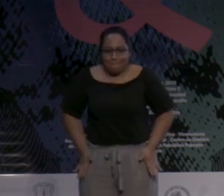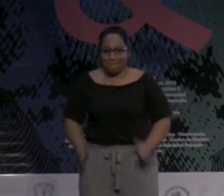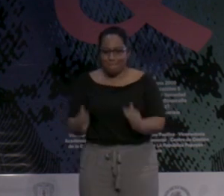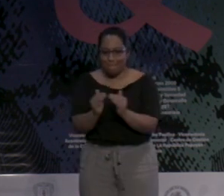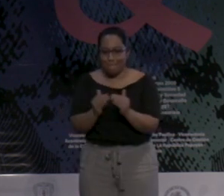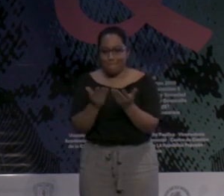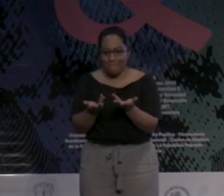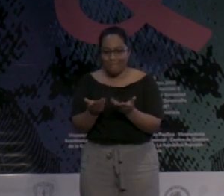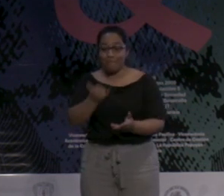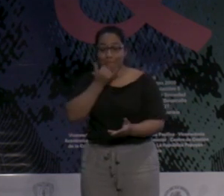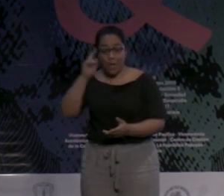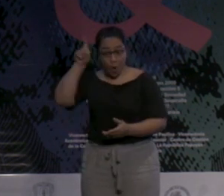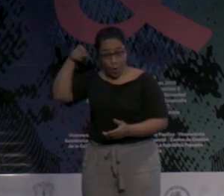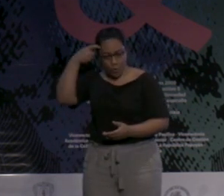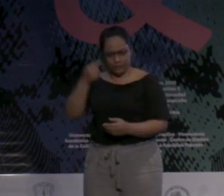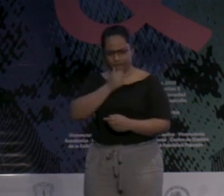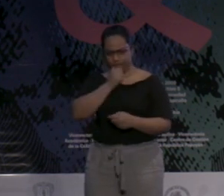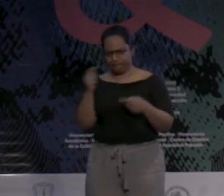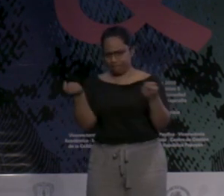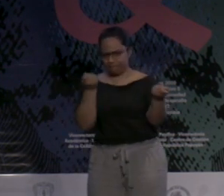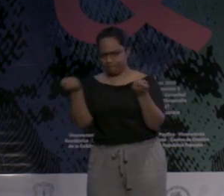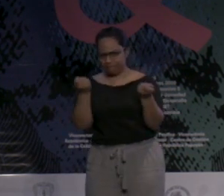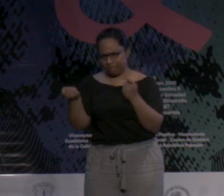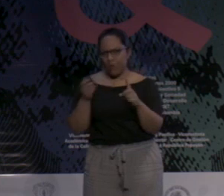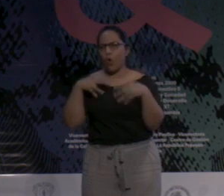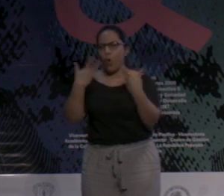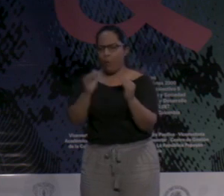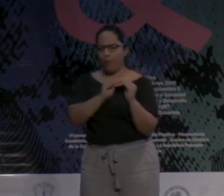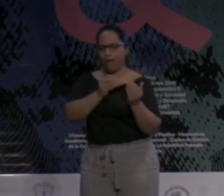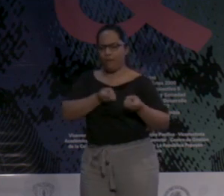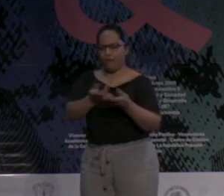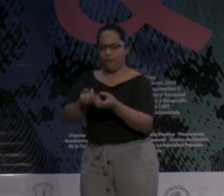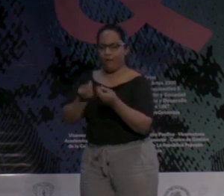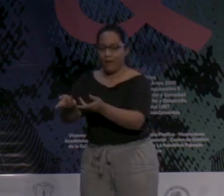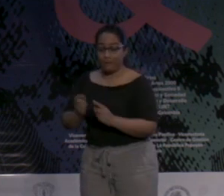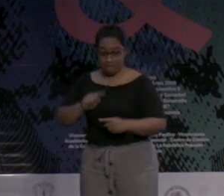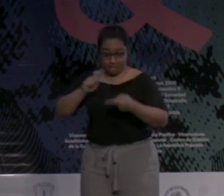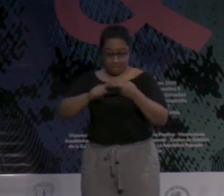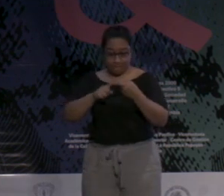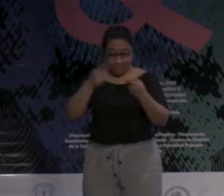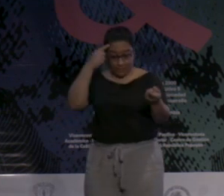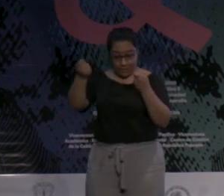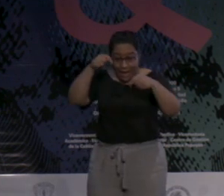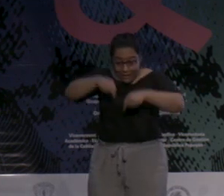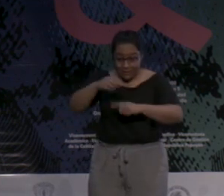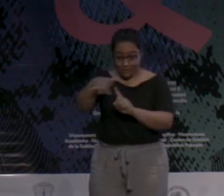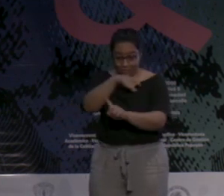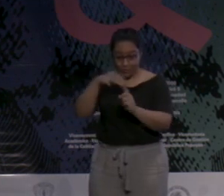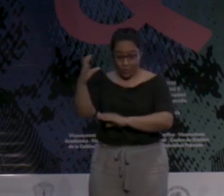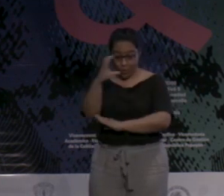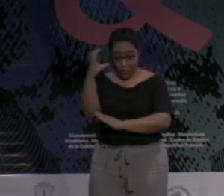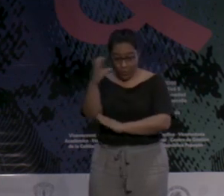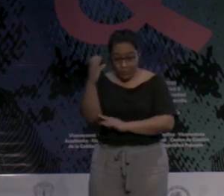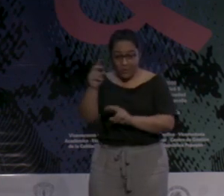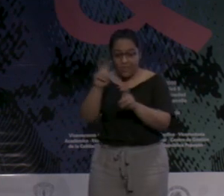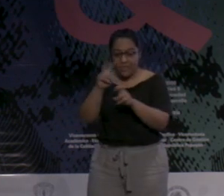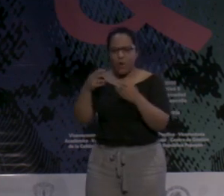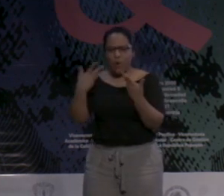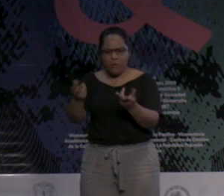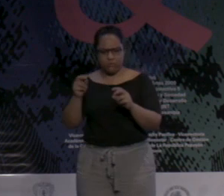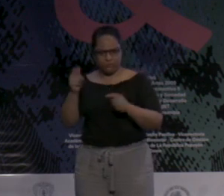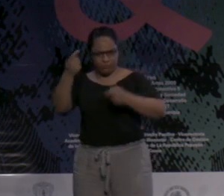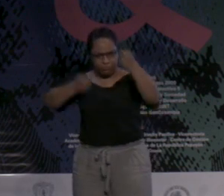Entonces los gobiernos han planteado varias estrategias para llegar a ellas. Una de ellas, en el caso de Colombia, los giros de la economía neoliberal que